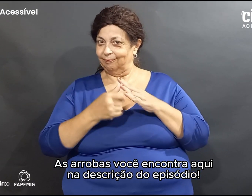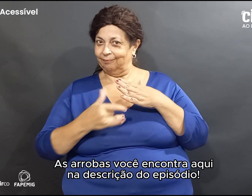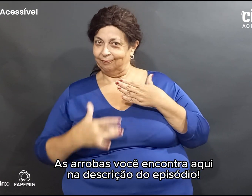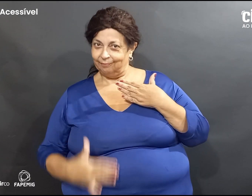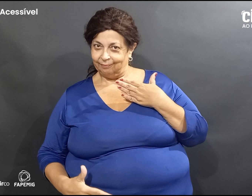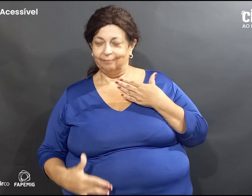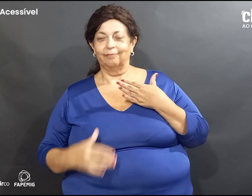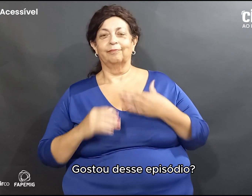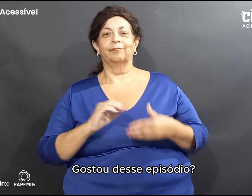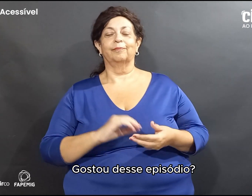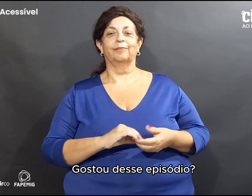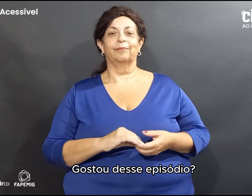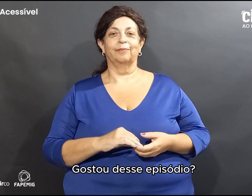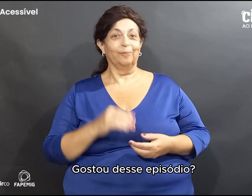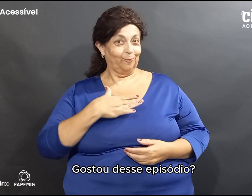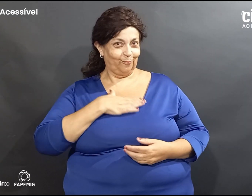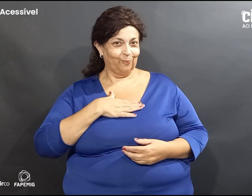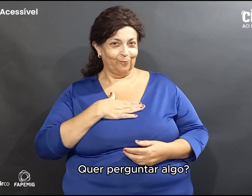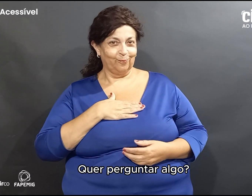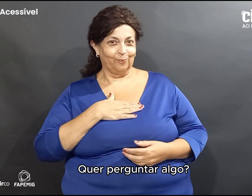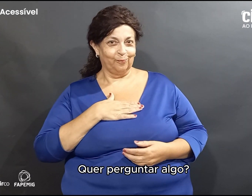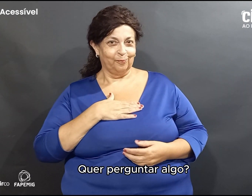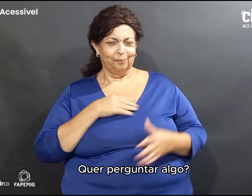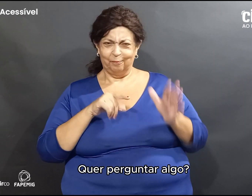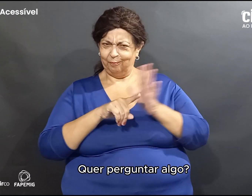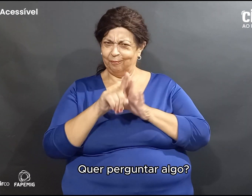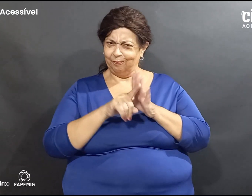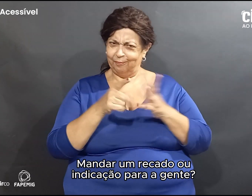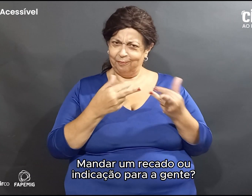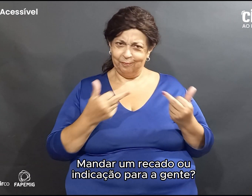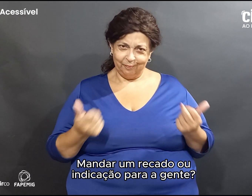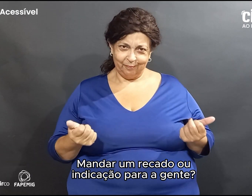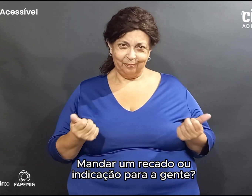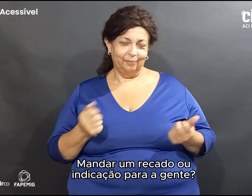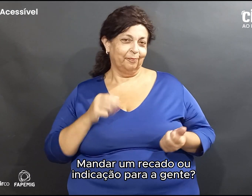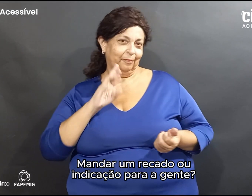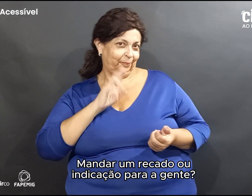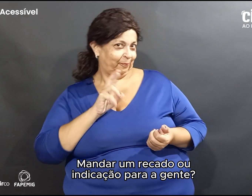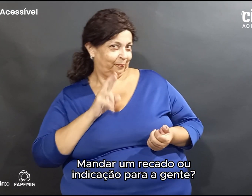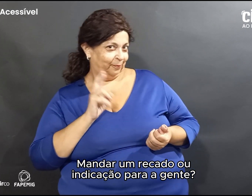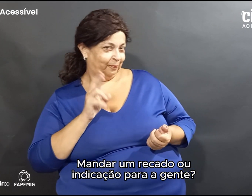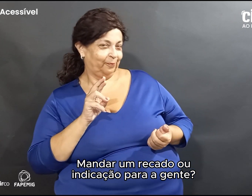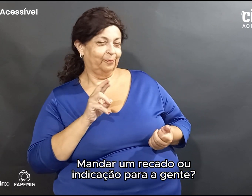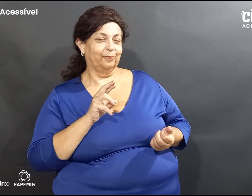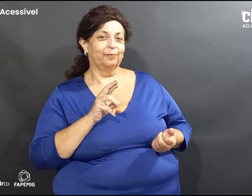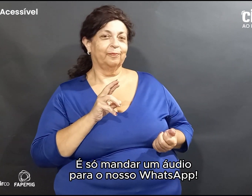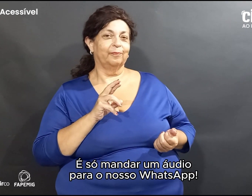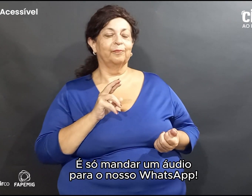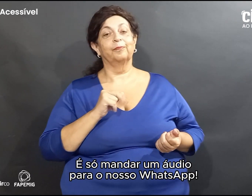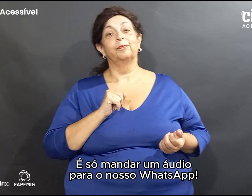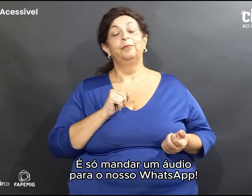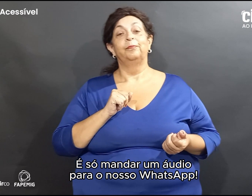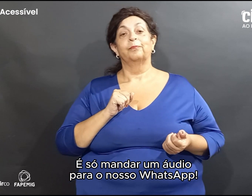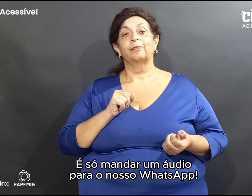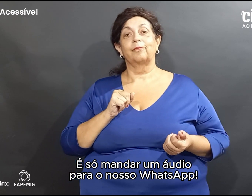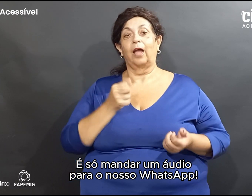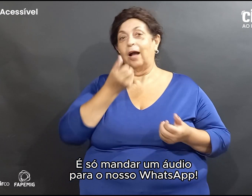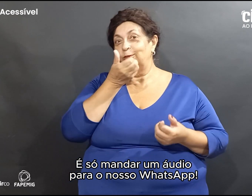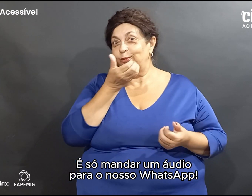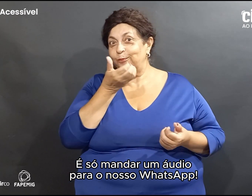episódio. Gostou desse episódio? Quer perguntar algo? Mandar um recado ou indicação pra gente? É só mandar um áudio pro nosso WhatsApp.